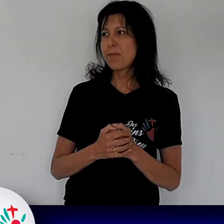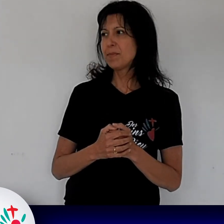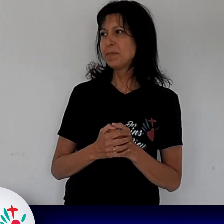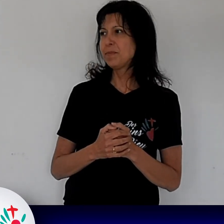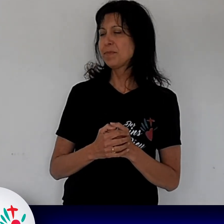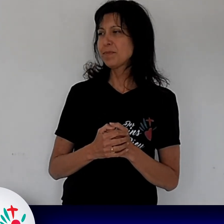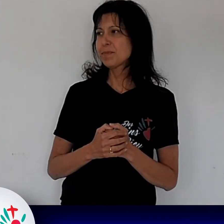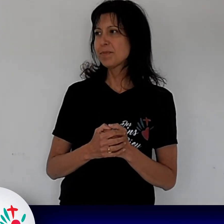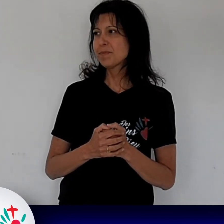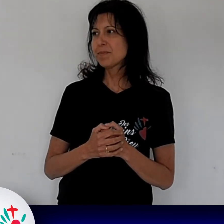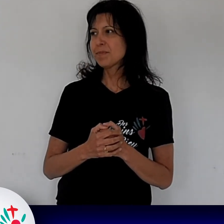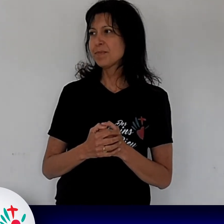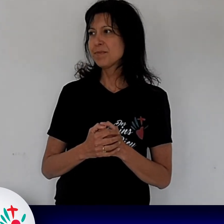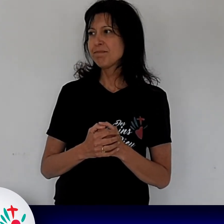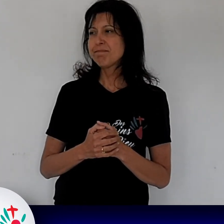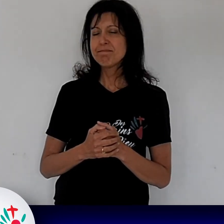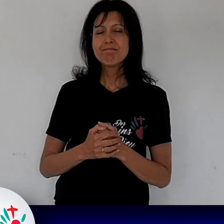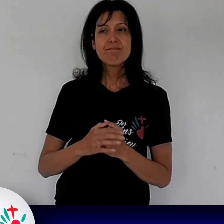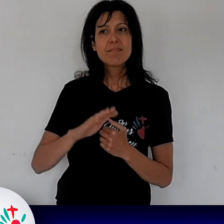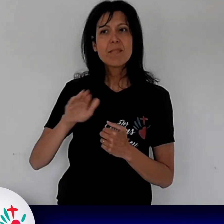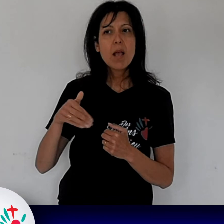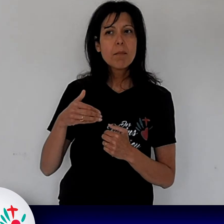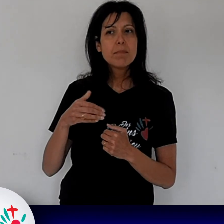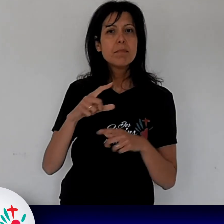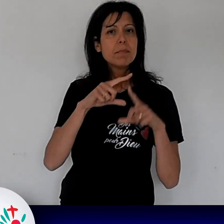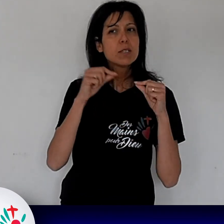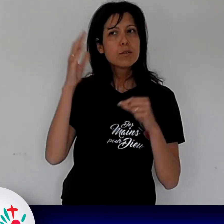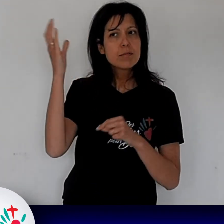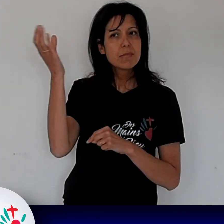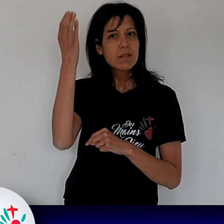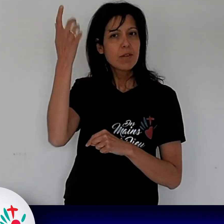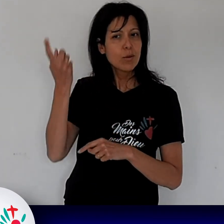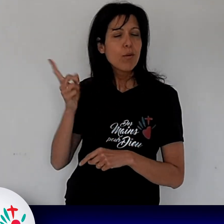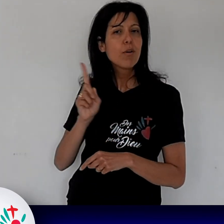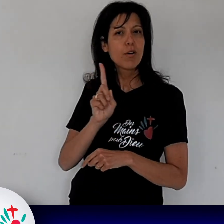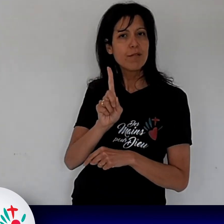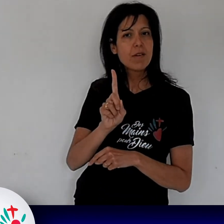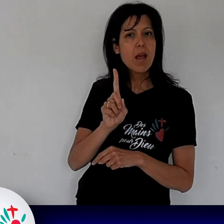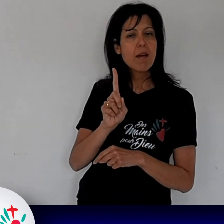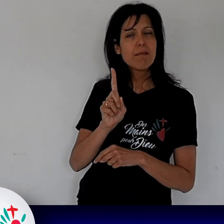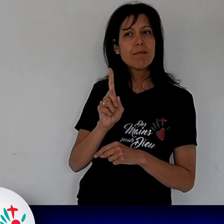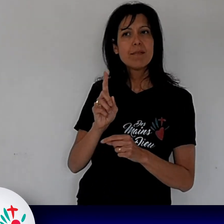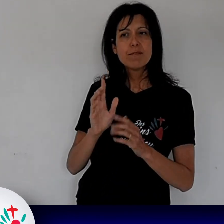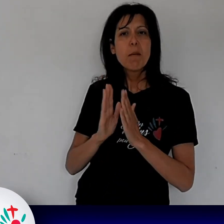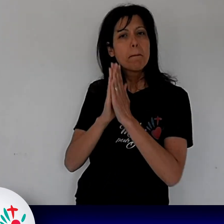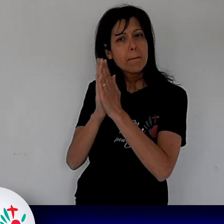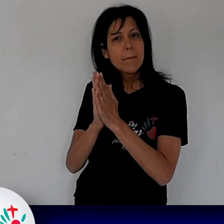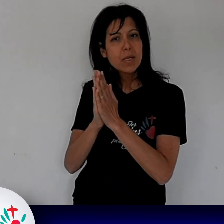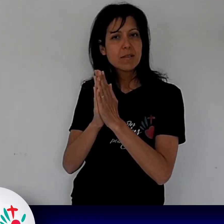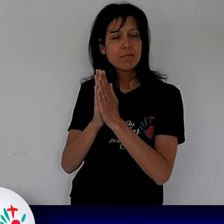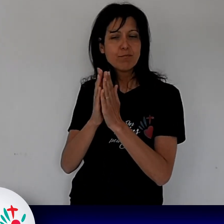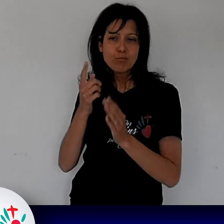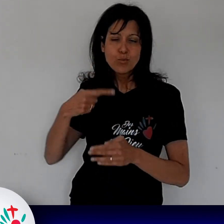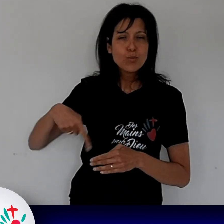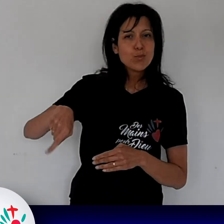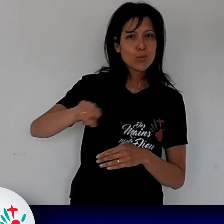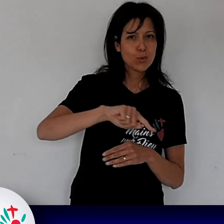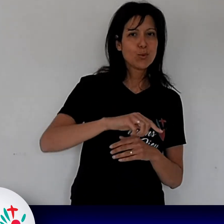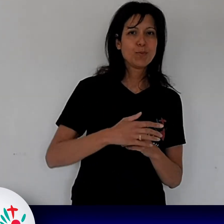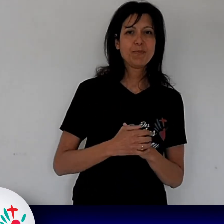notre requête devant l'Éternel. Par ce qu'il vit, je n'ai rien à craindre. Mon